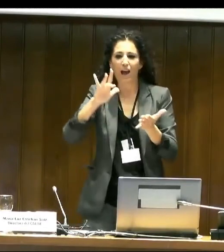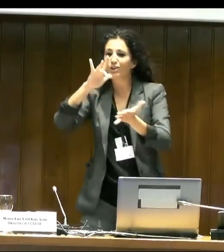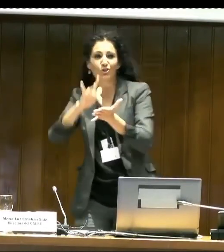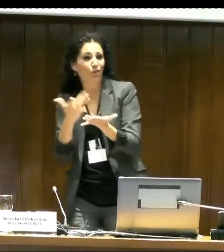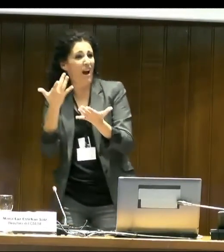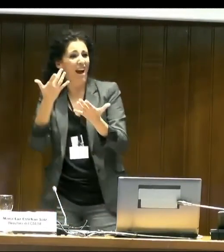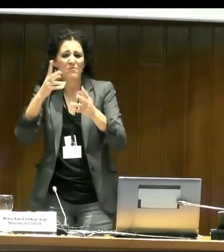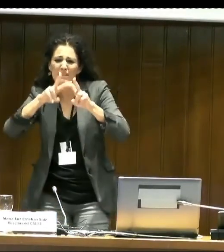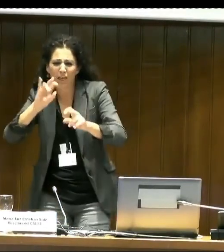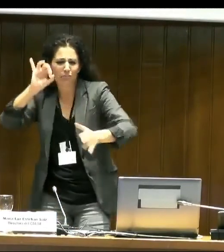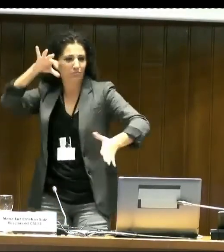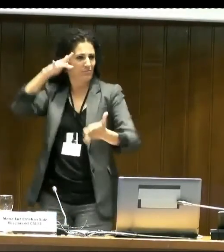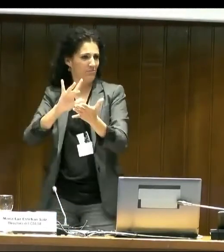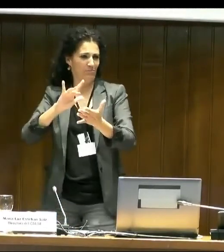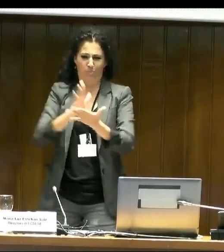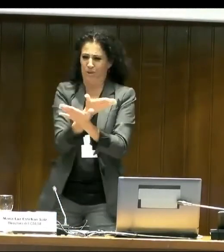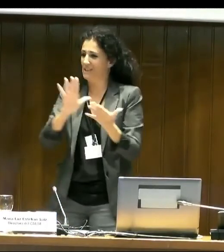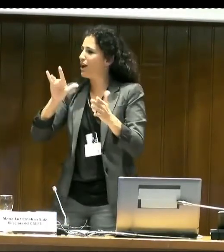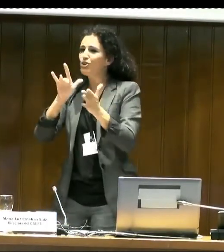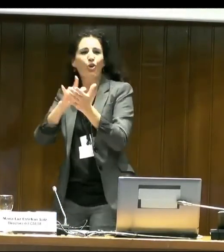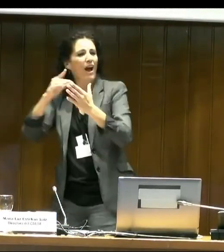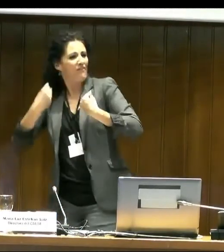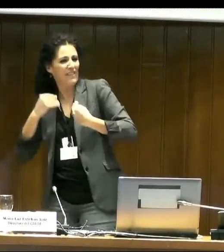aportaciones de poesía.